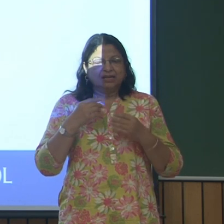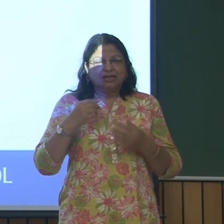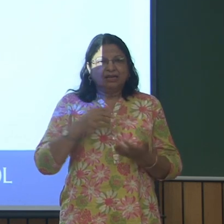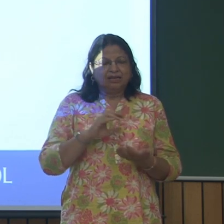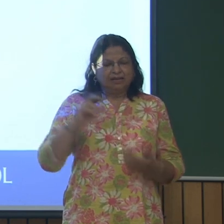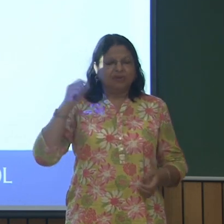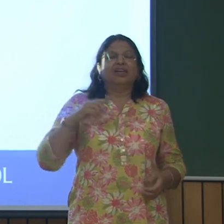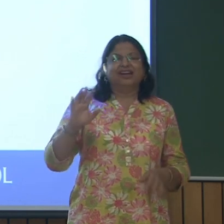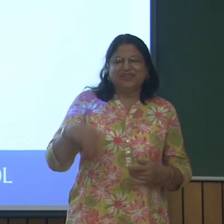इम्पोर्टेंट